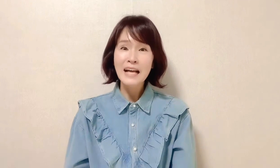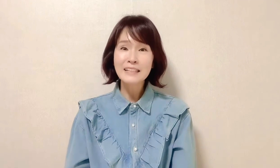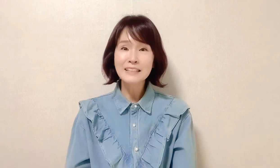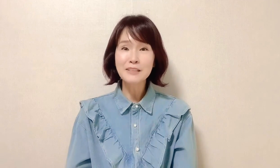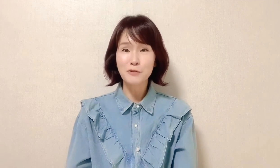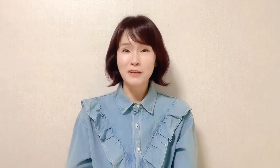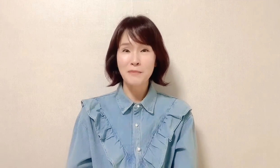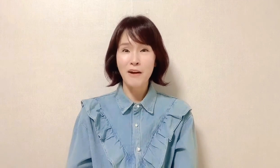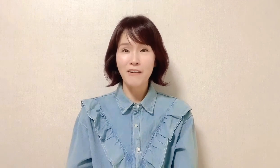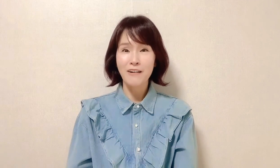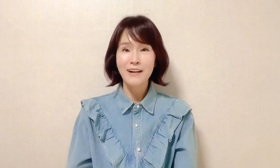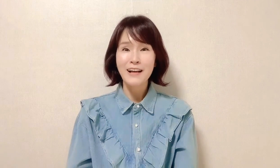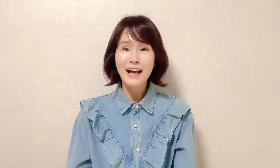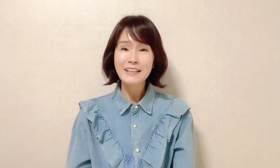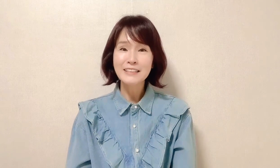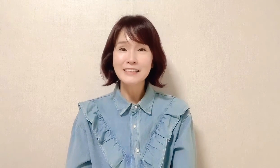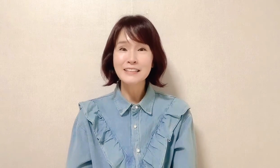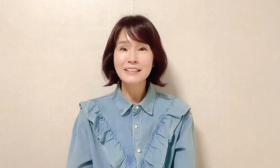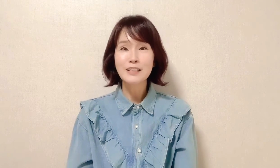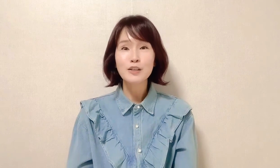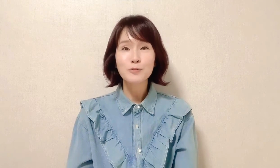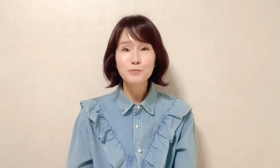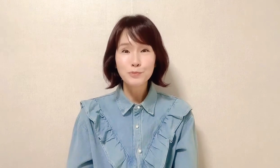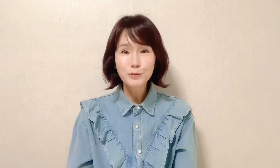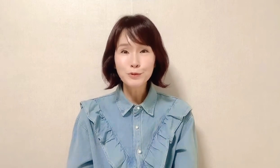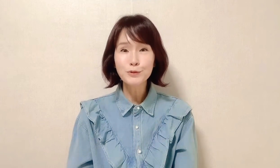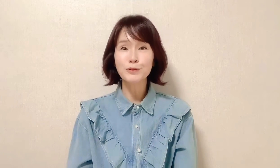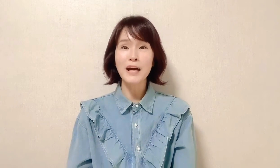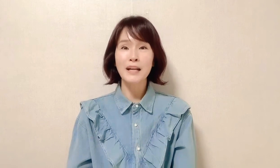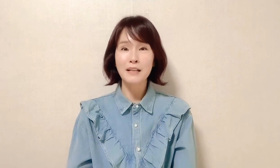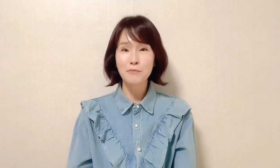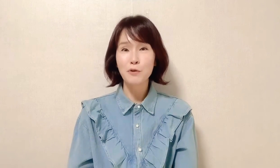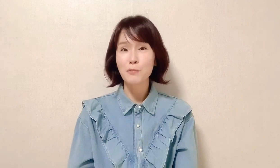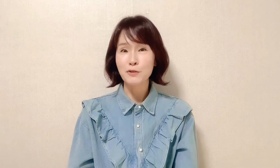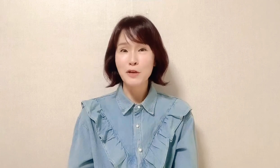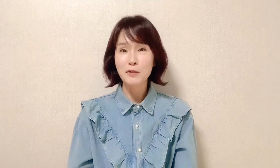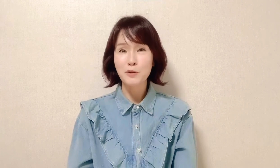하늘을 울리며. 하늘은 푸르다라는 표현을 먼저 해줘요.